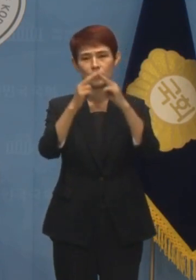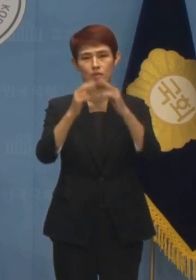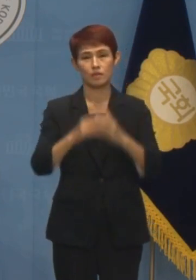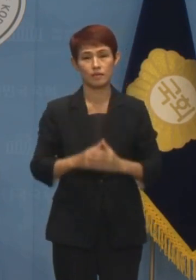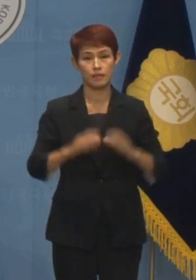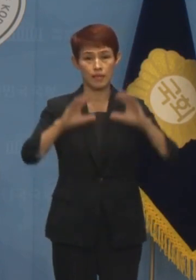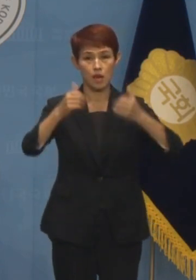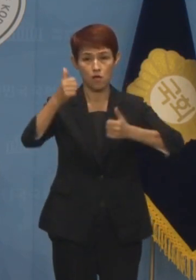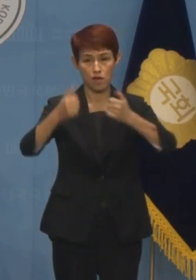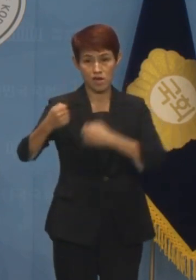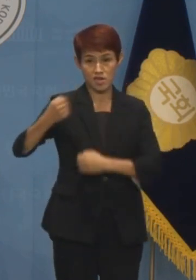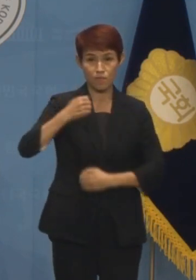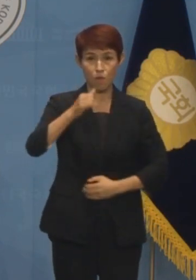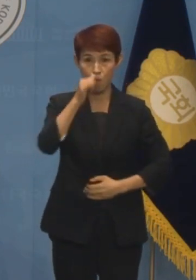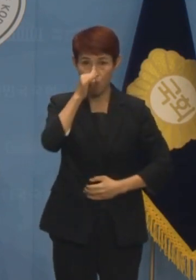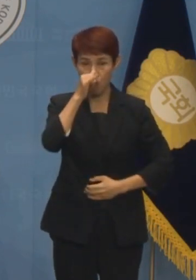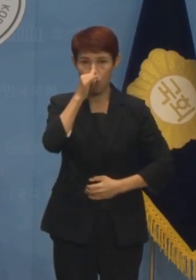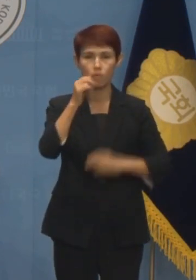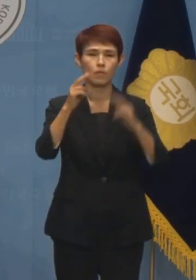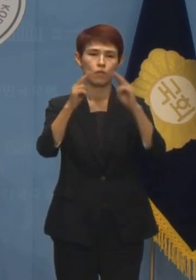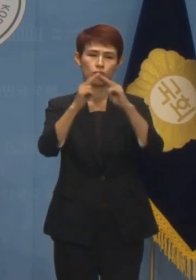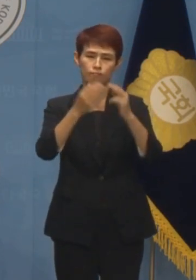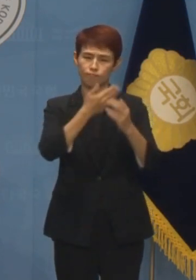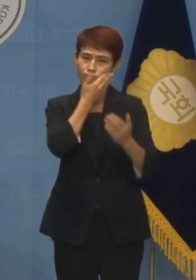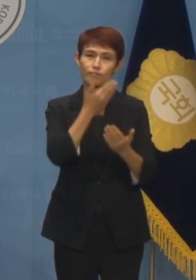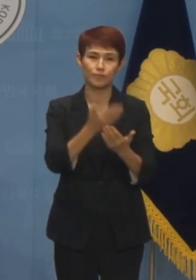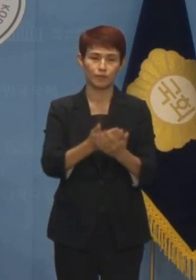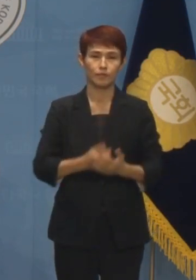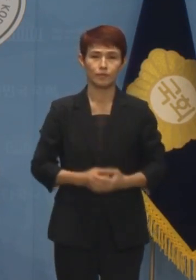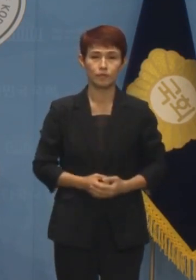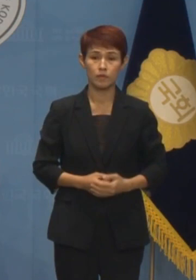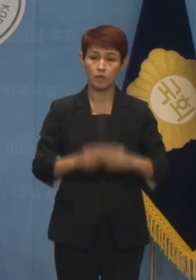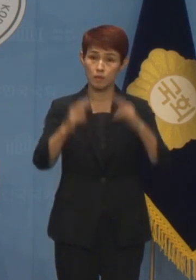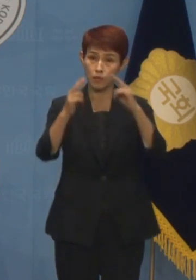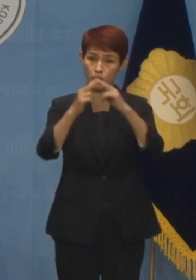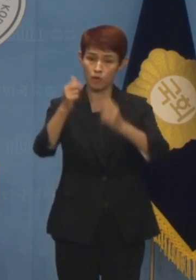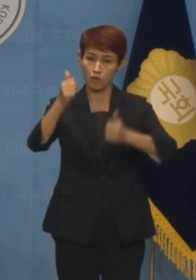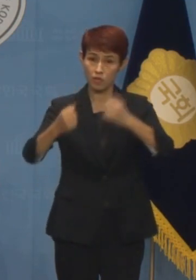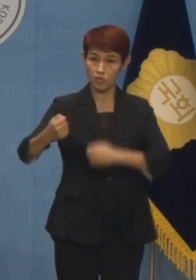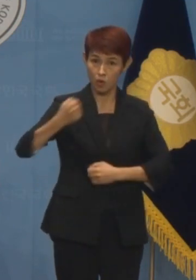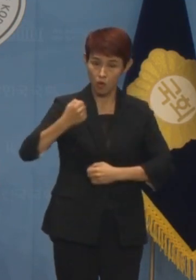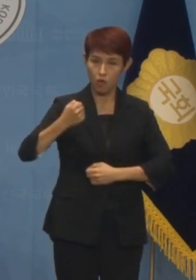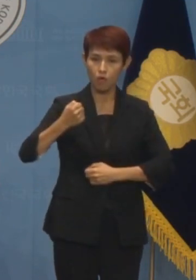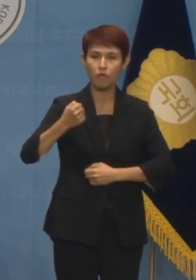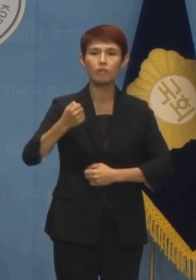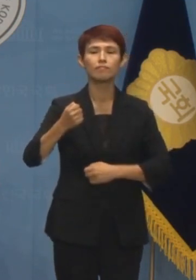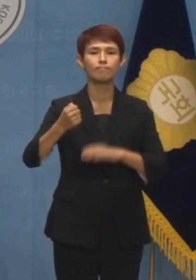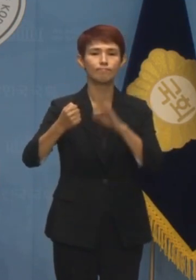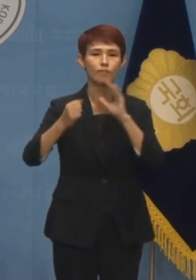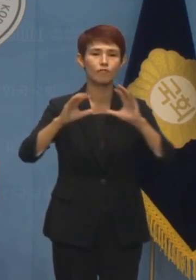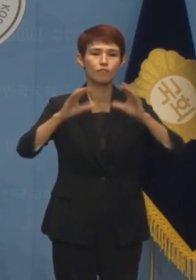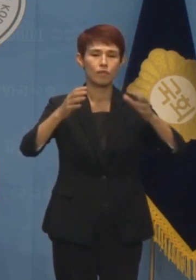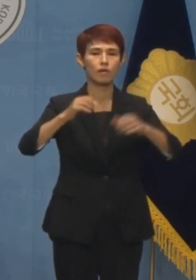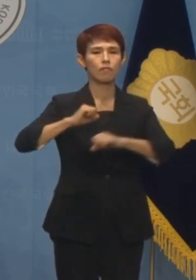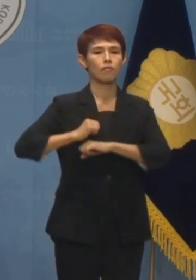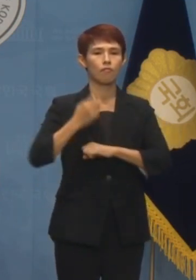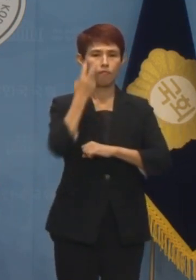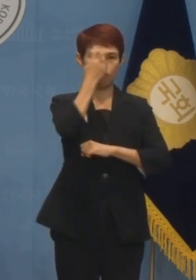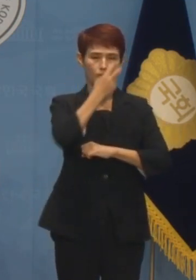가를 결정적인 분야입니다. 또한 반도체 경쟁력이 곧 국가 안보, 경제